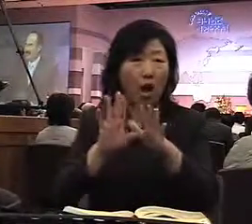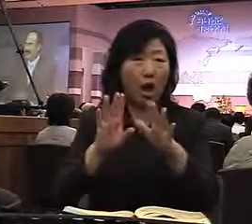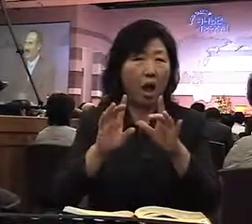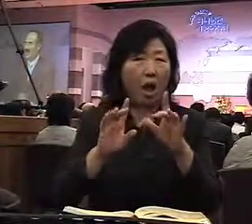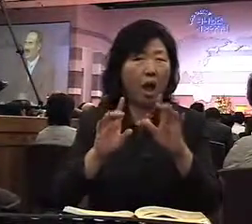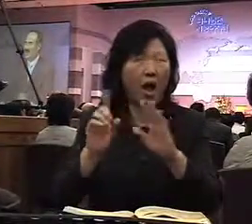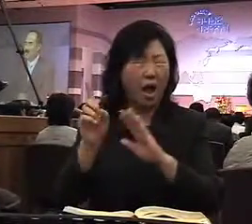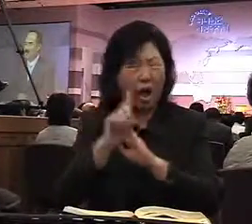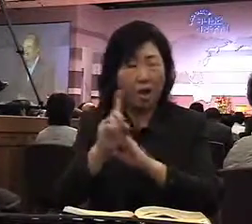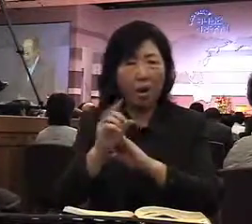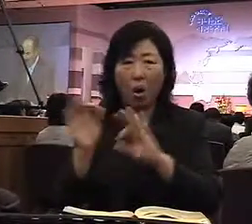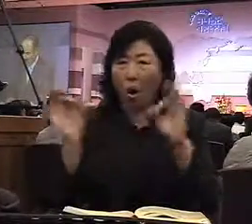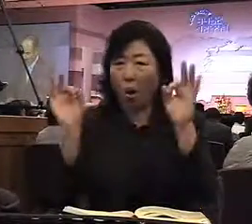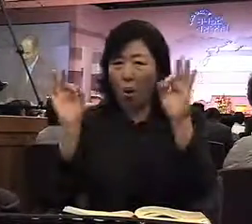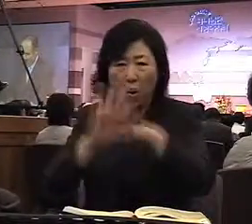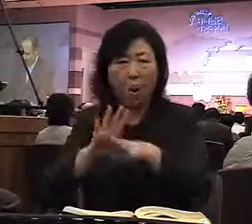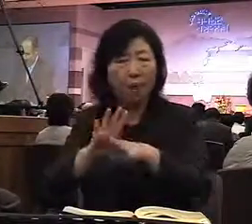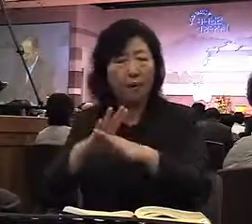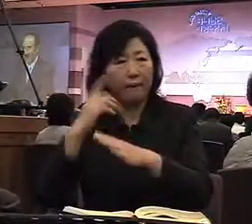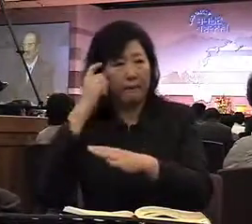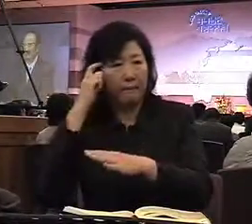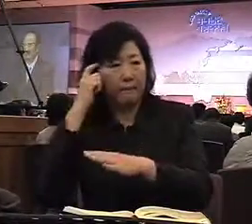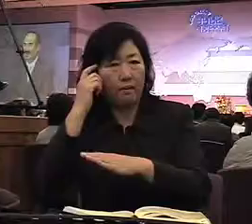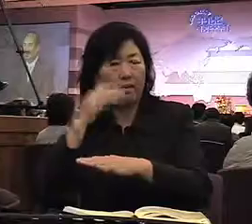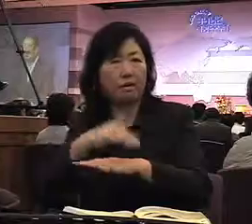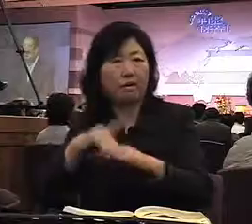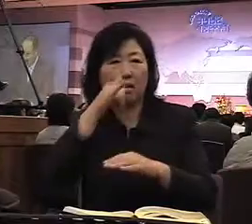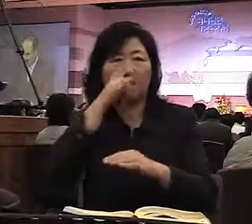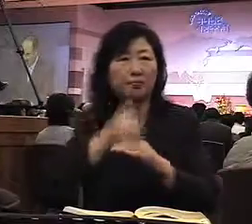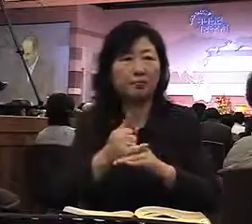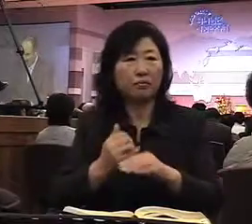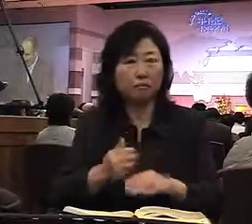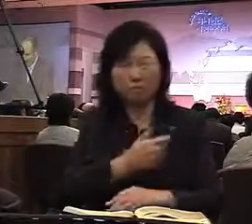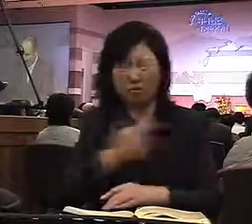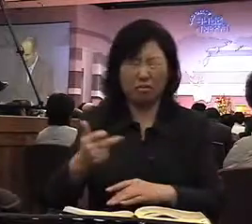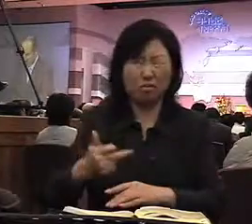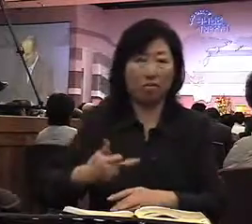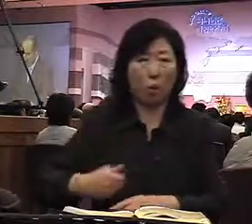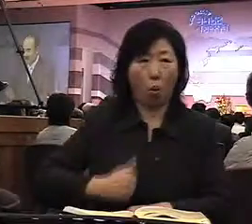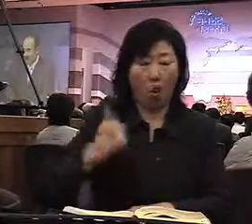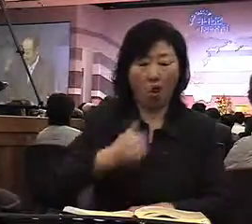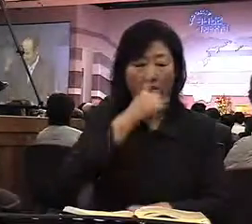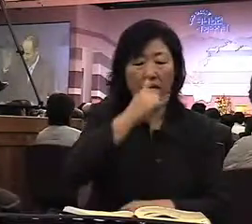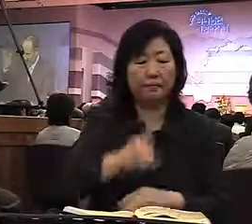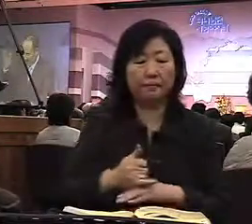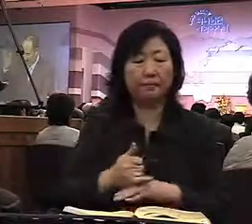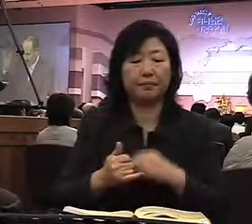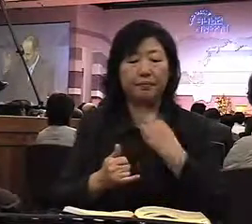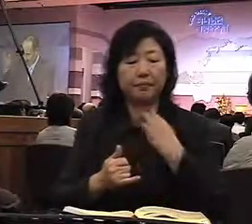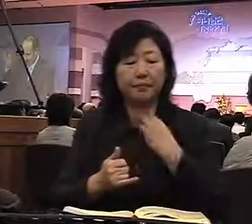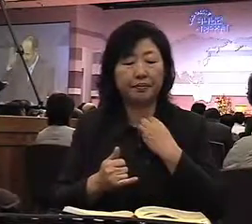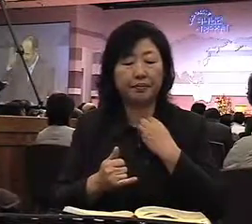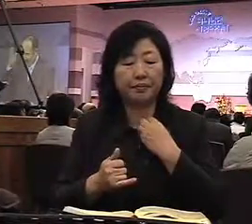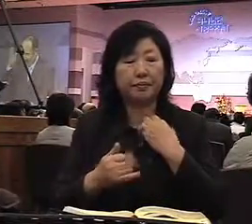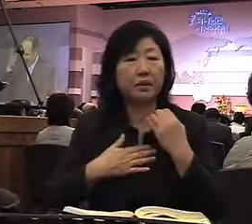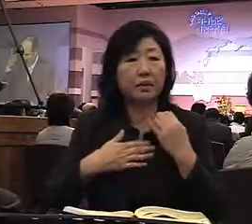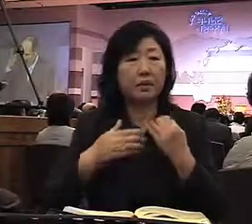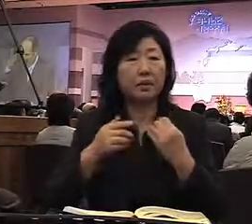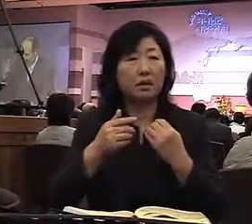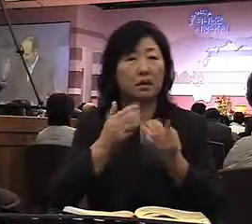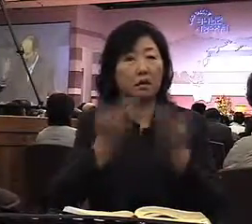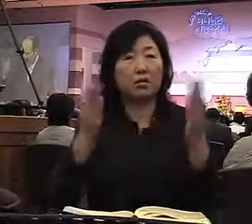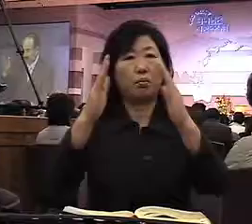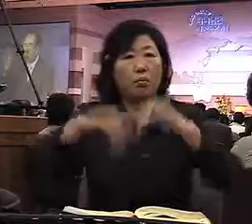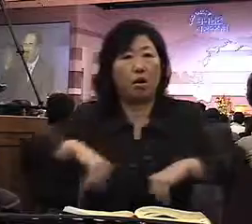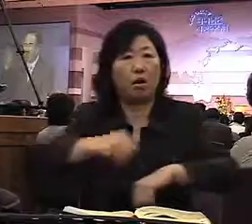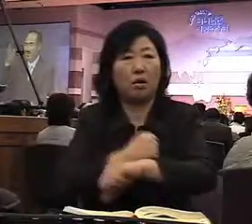없애기로 멸절했다는 거예요. 너무너무 주님이 화가 나셔서 14절에 보니까 이렇게 써있어요. 나를 막지 말라. 내가 그들을